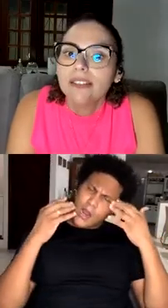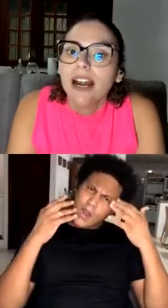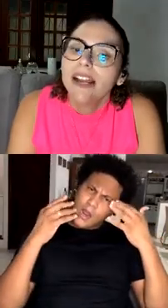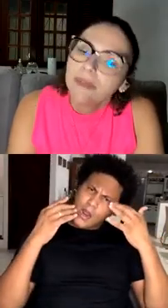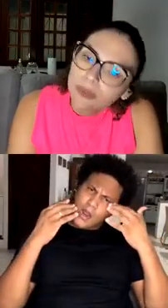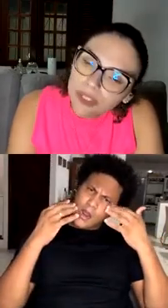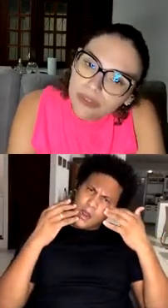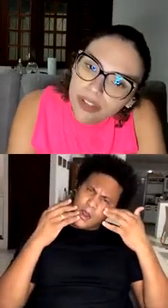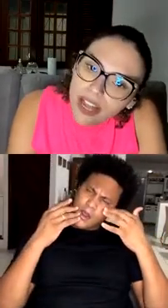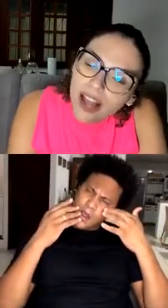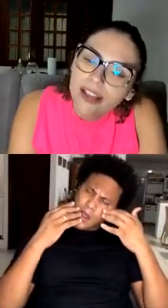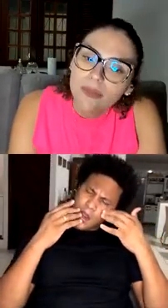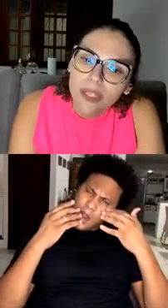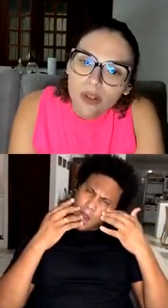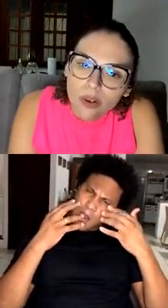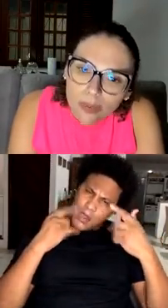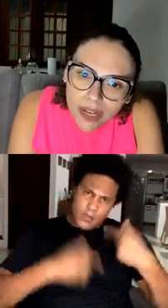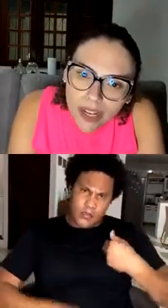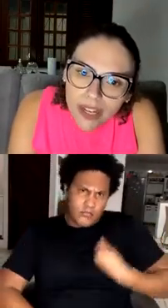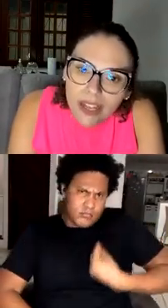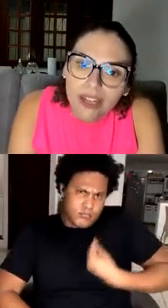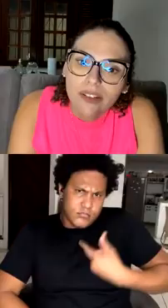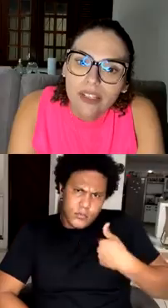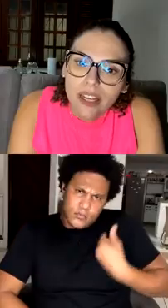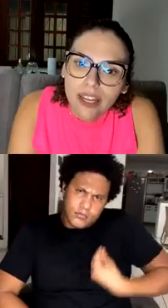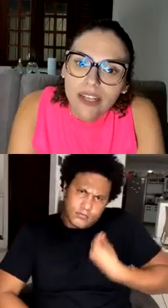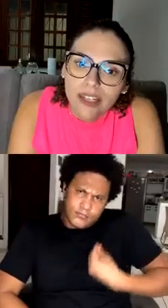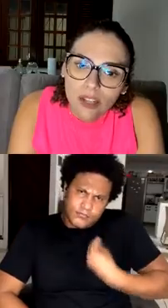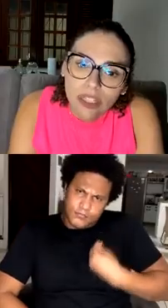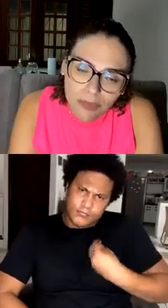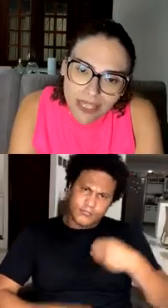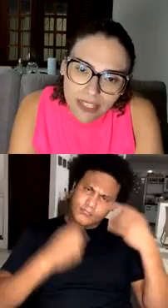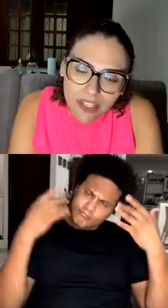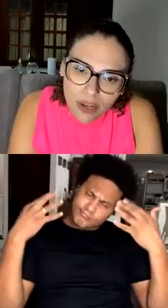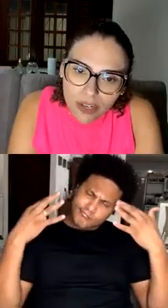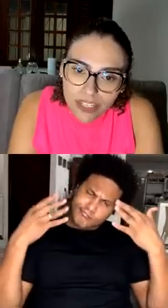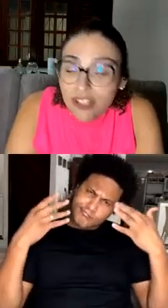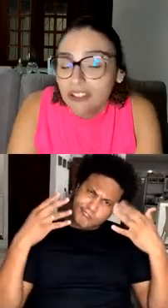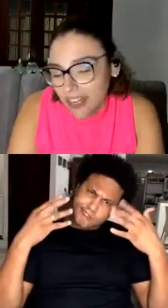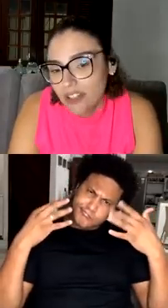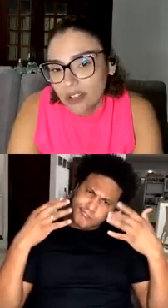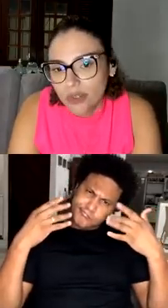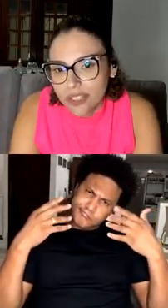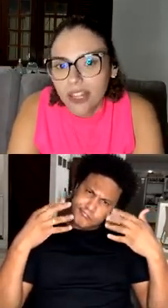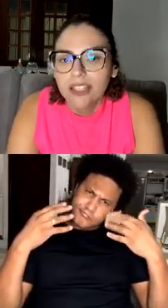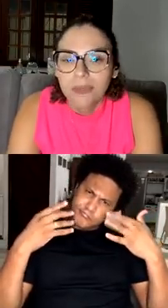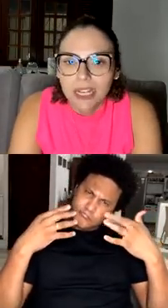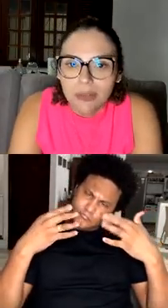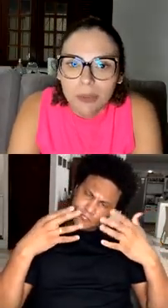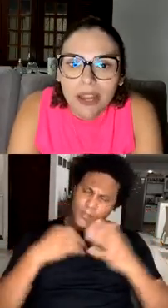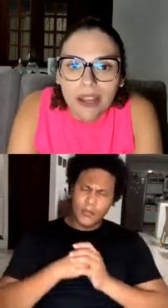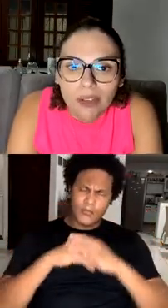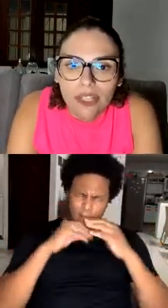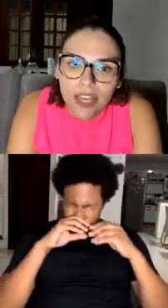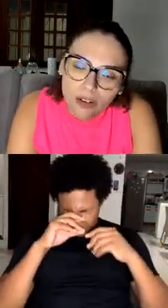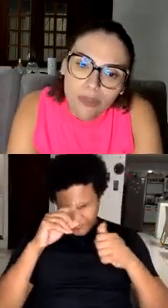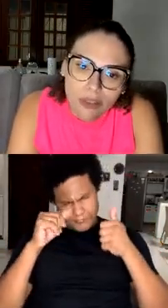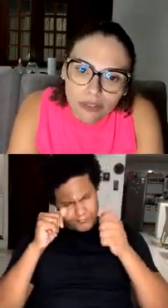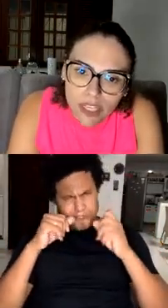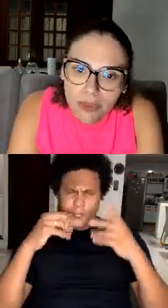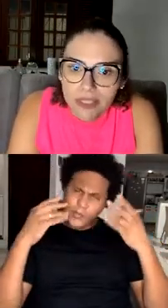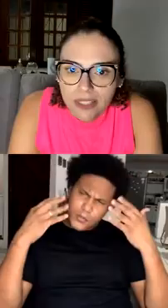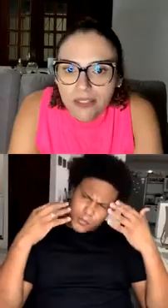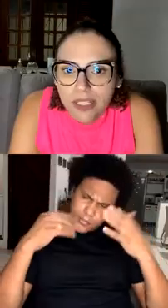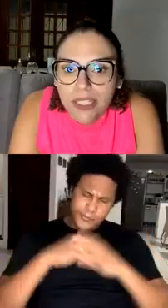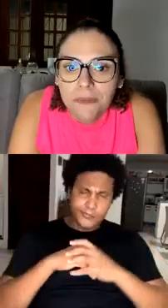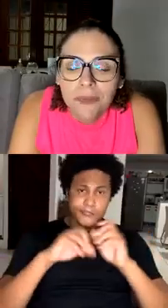tal. Aí a minha esposa foi lá, explicou para ela o que era. Eu estava presente na hora. Na verdade, nós dois, né? Explicamos para ela o que era um absorvente,